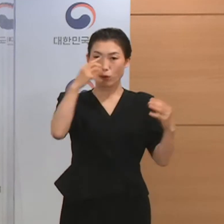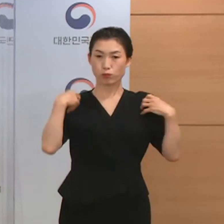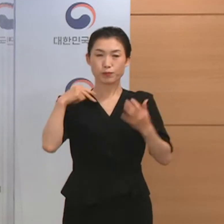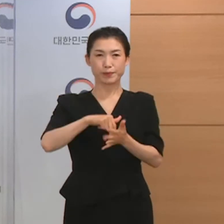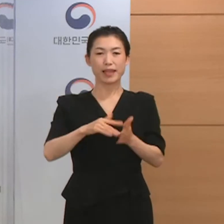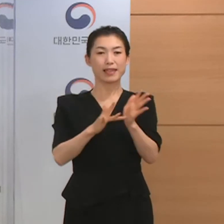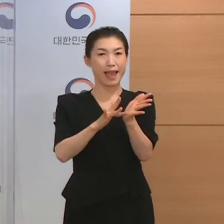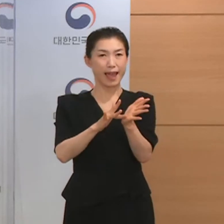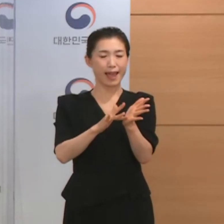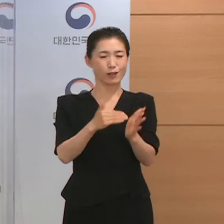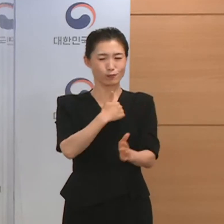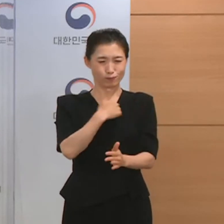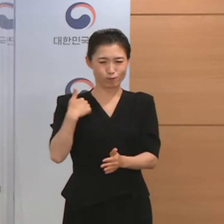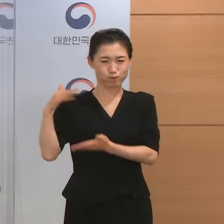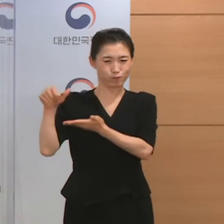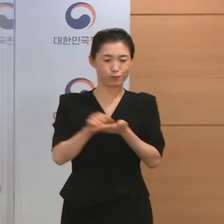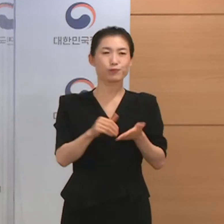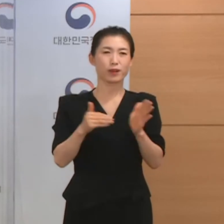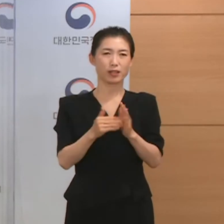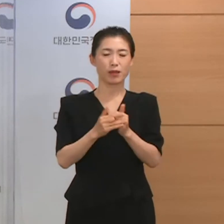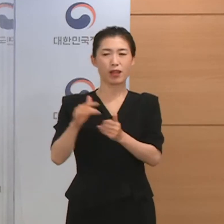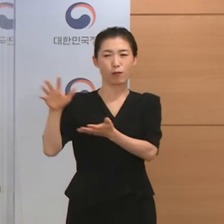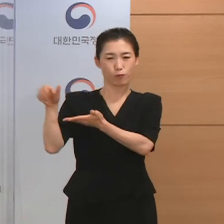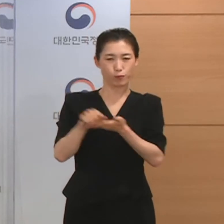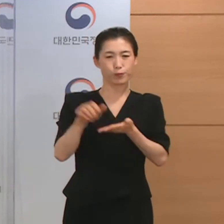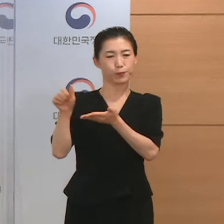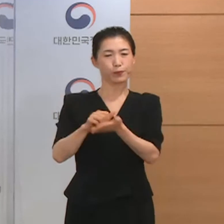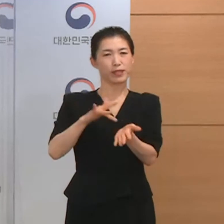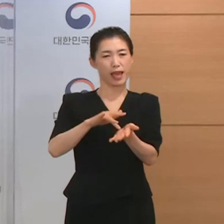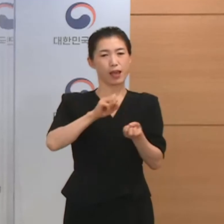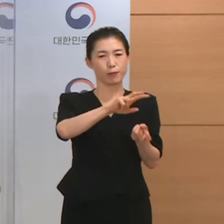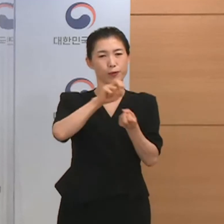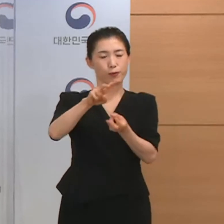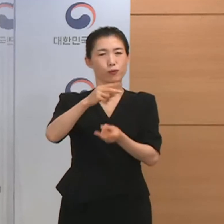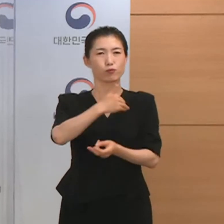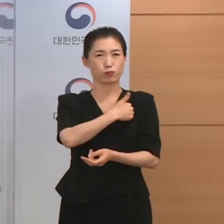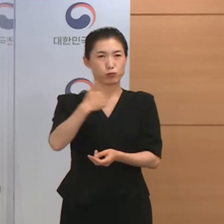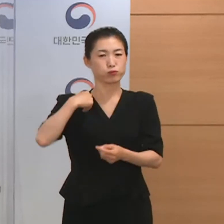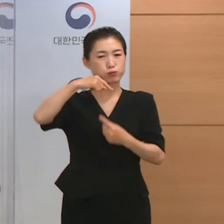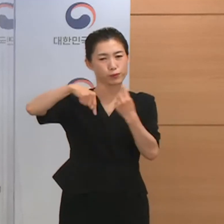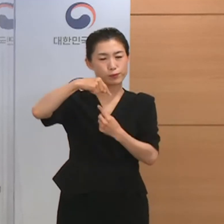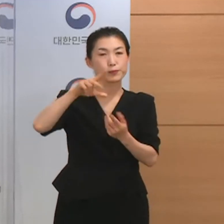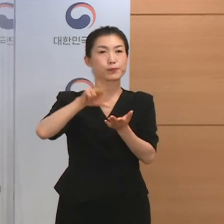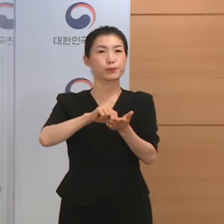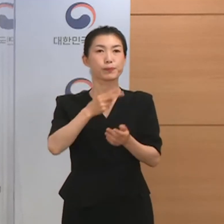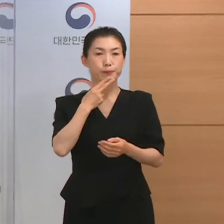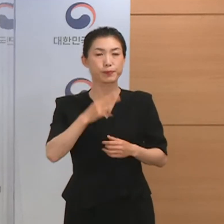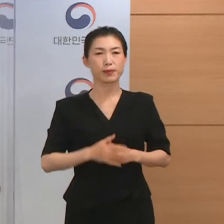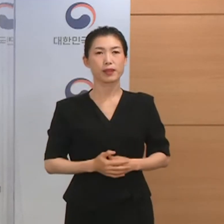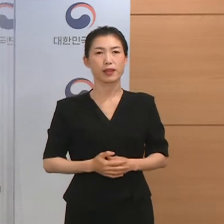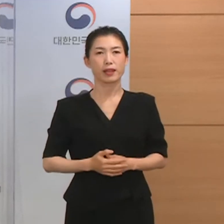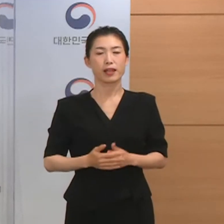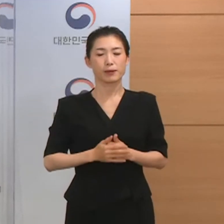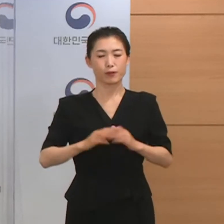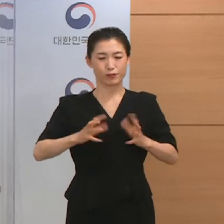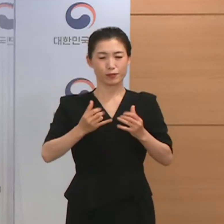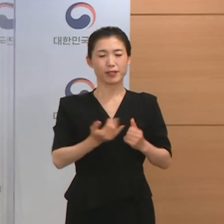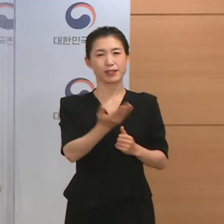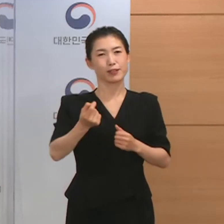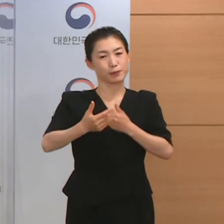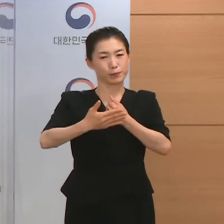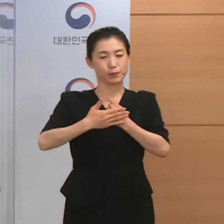공급량을 확보하면서 안정적으로 물량 공급을 유지하고 있는 상황입니다. 따라서 국민들께서 함께 좀